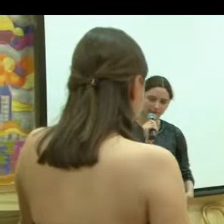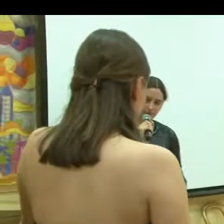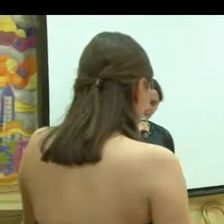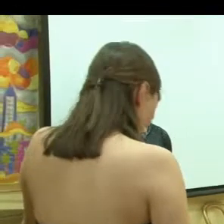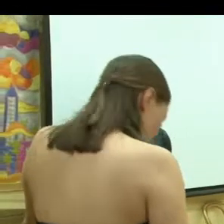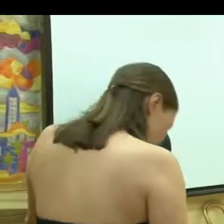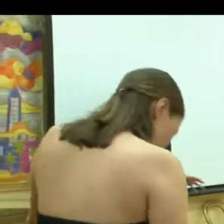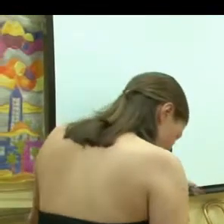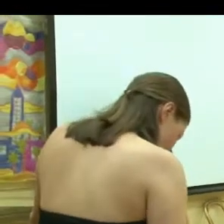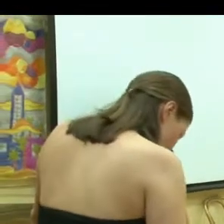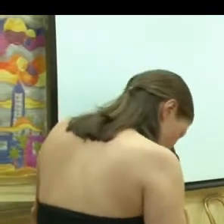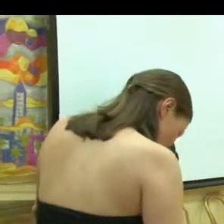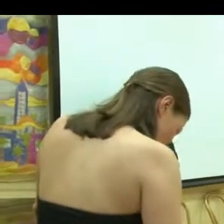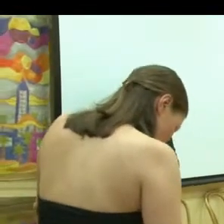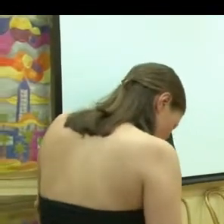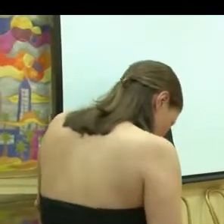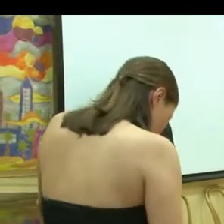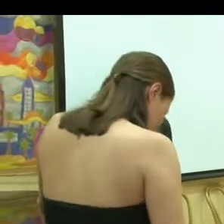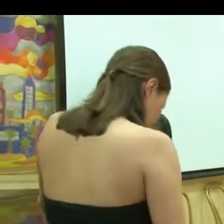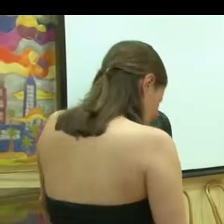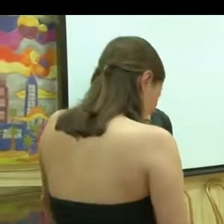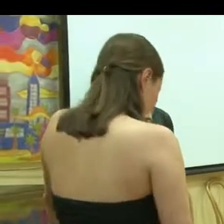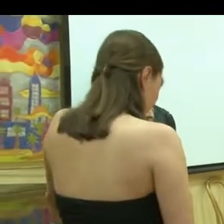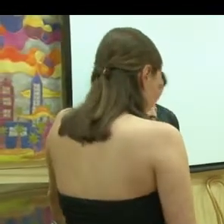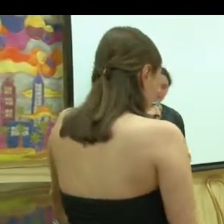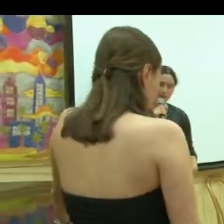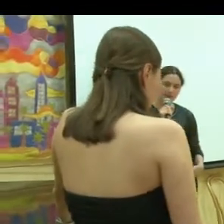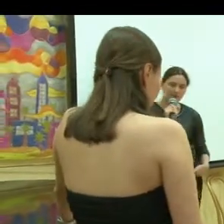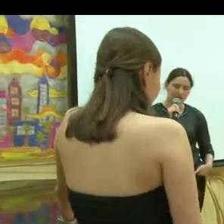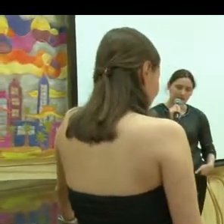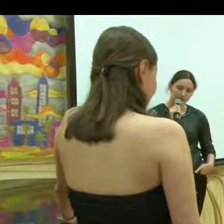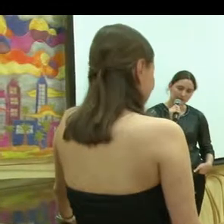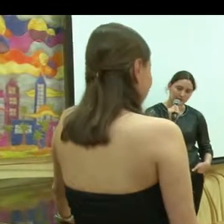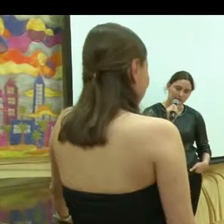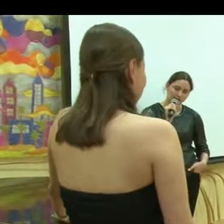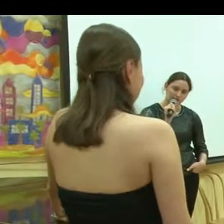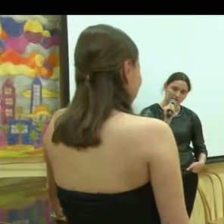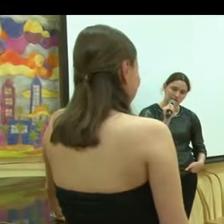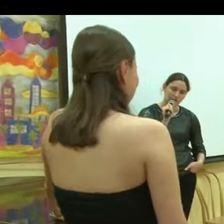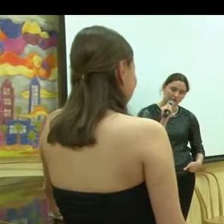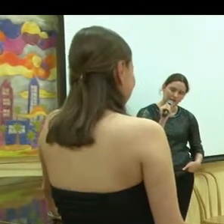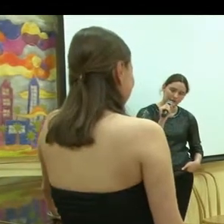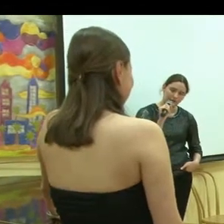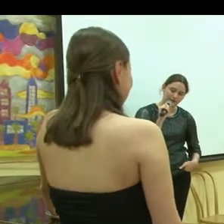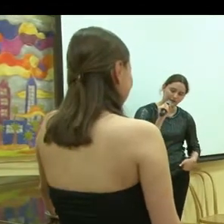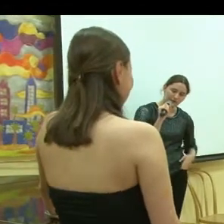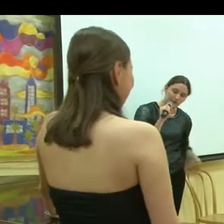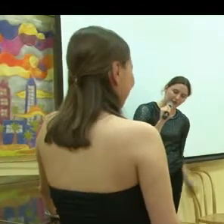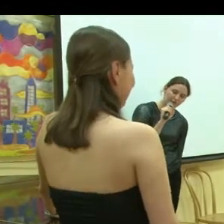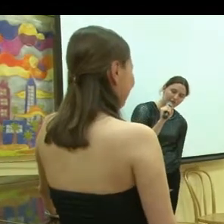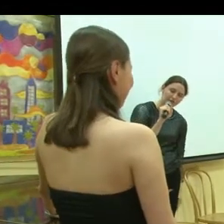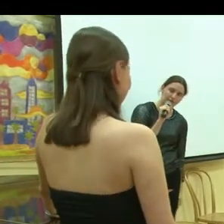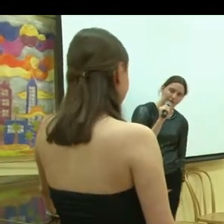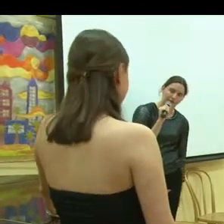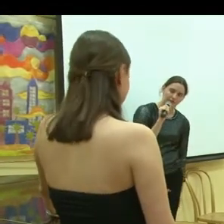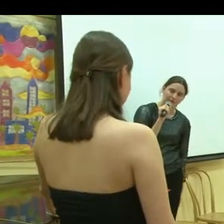takiego półtransparentnego, powiedzmy, bardzo lekkiego, lejącego się materiału. Z przodu sięga mniej więcej do połowy uda, natomiast z tyłek taki